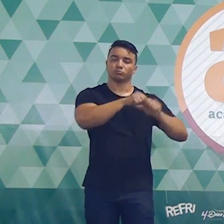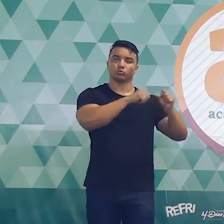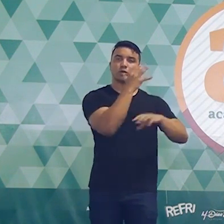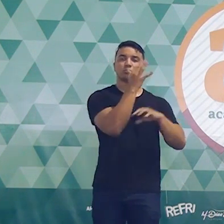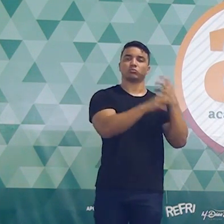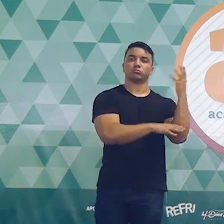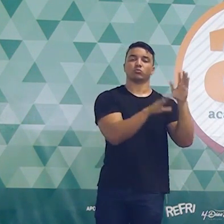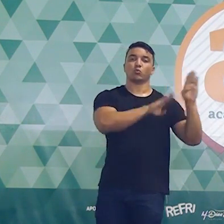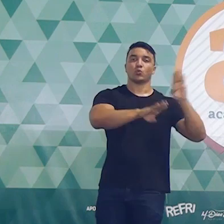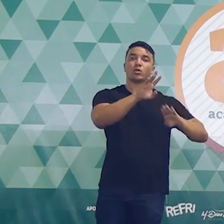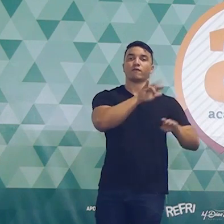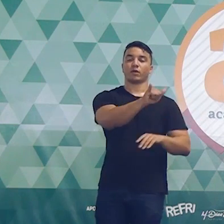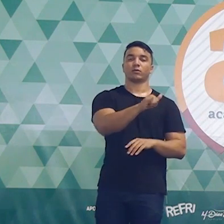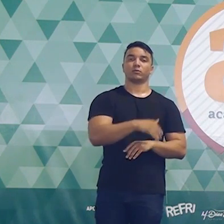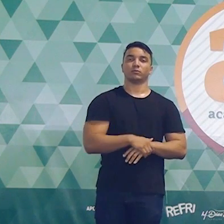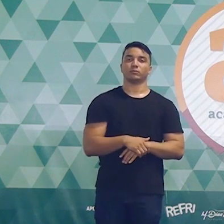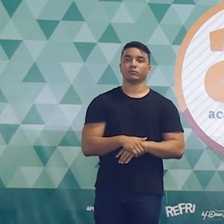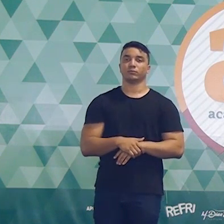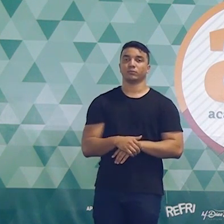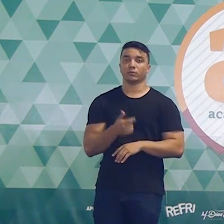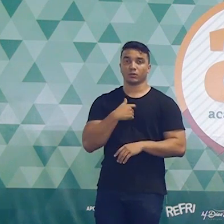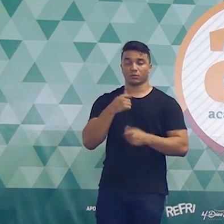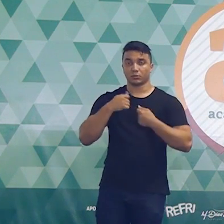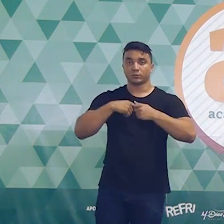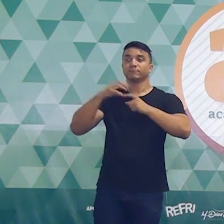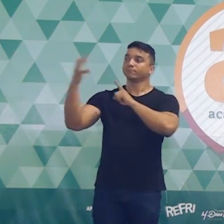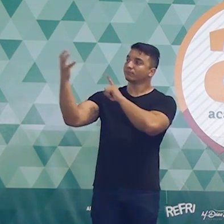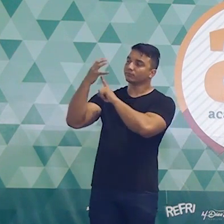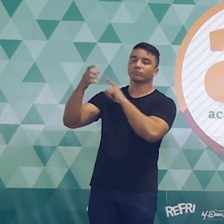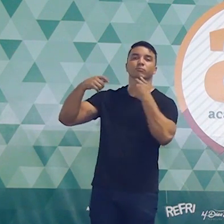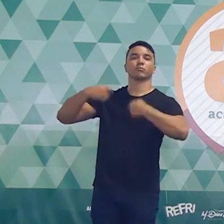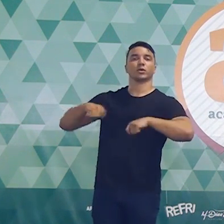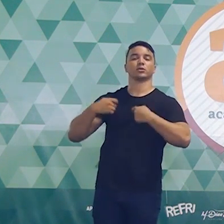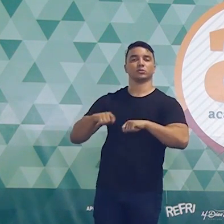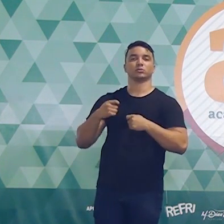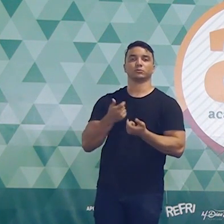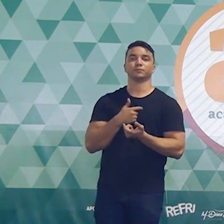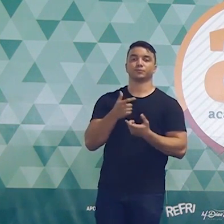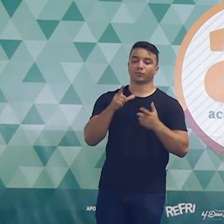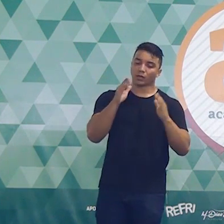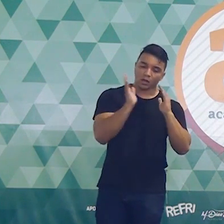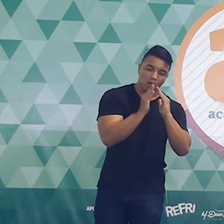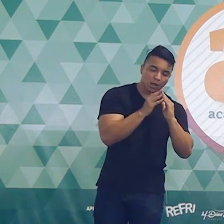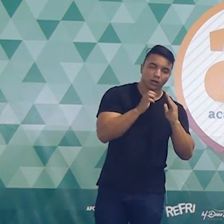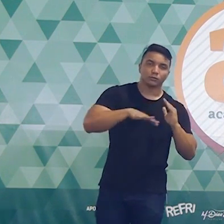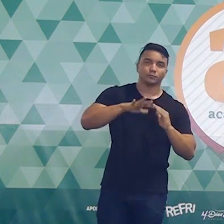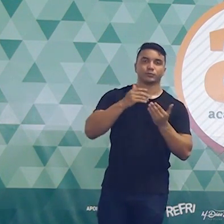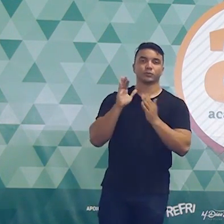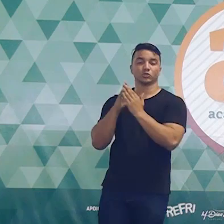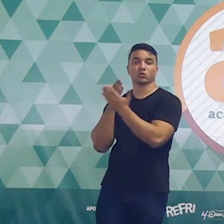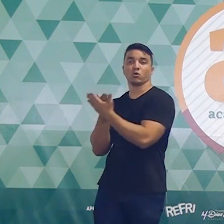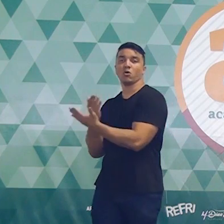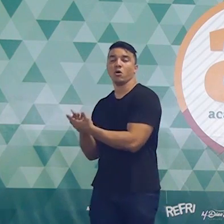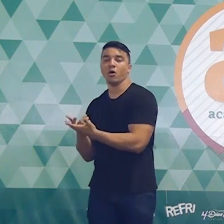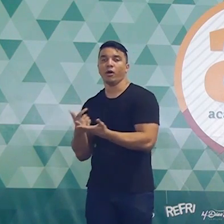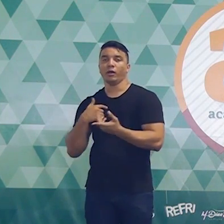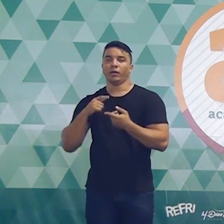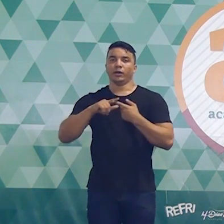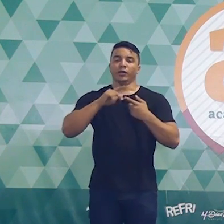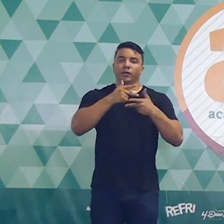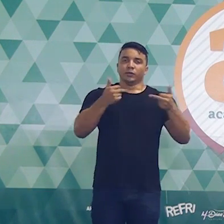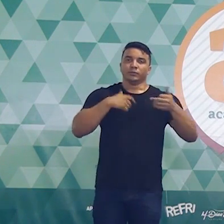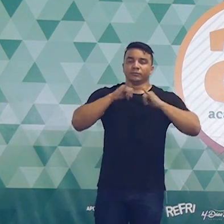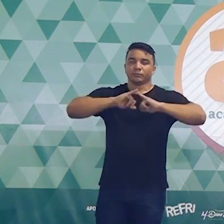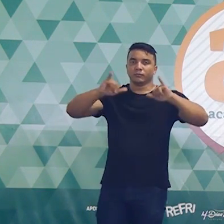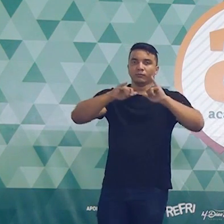assim? Eu preciso ter sido estimulado a isso no meu lar, no meu ambiente escolar, por